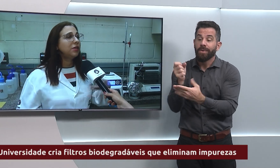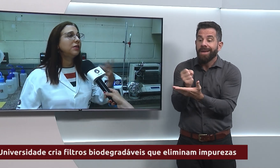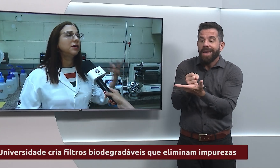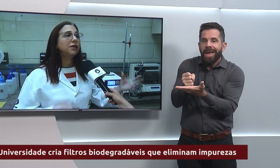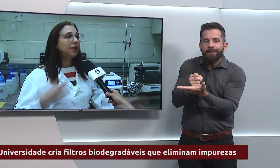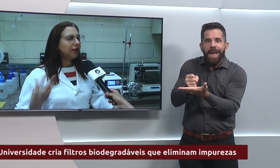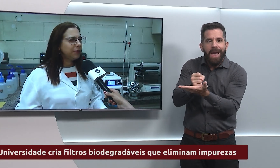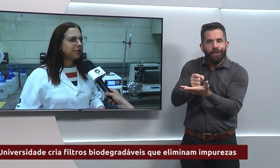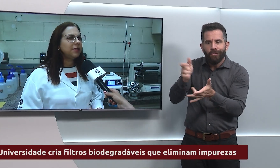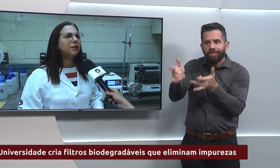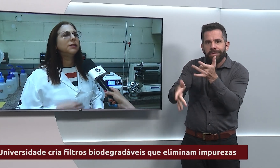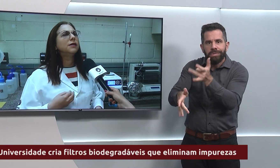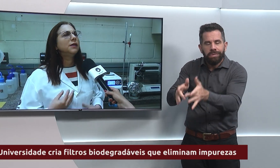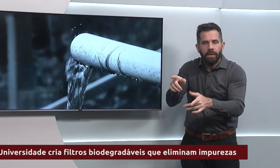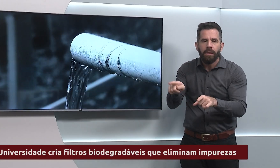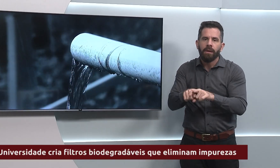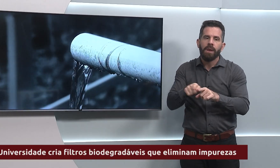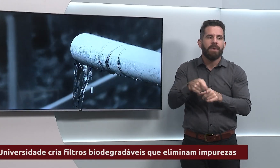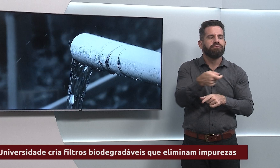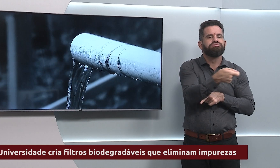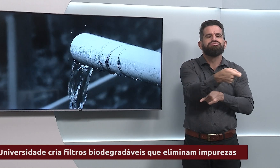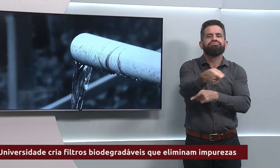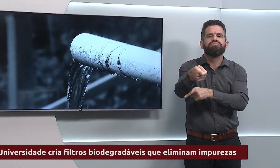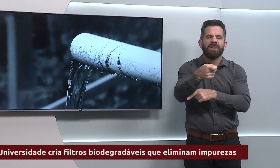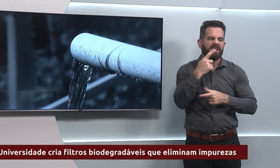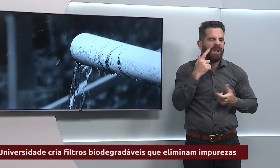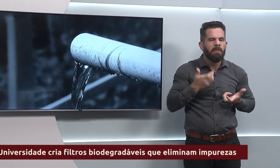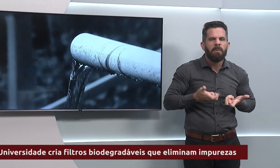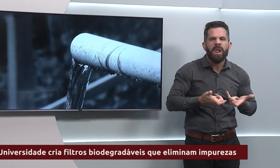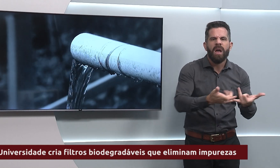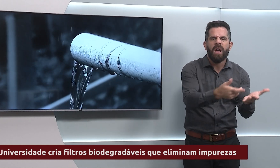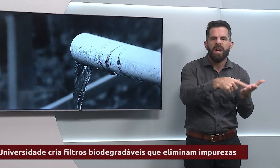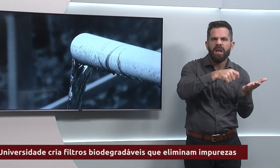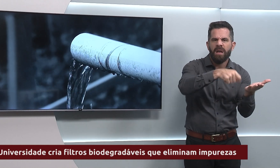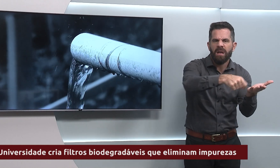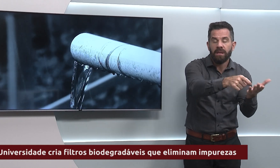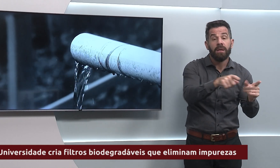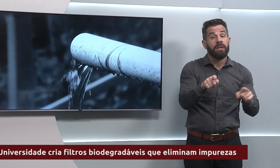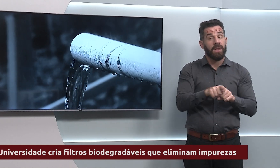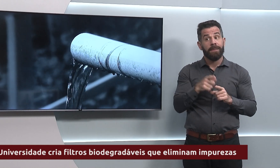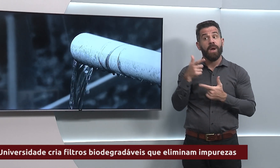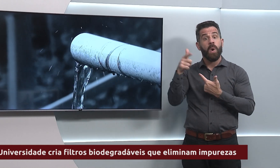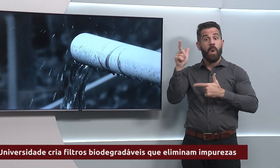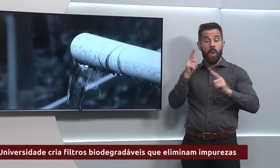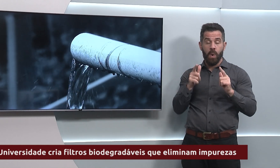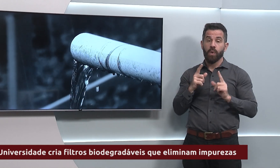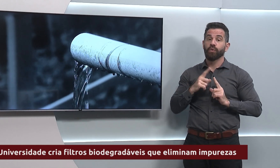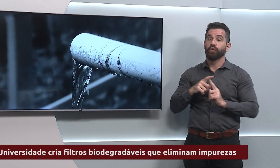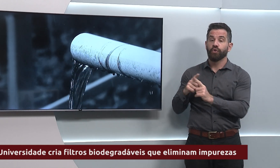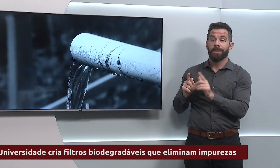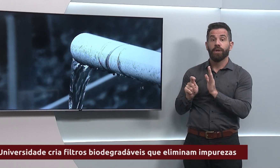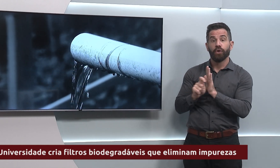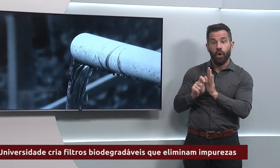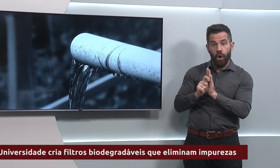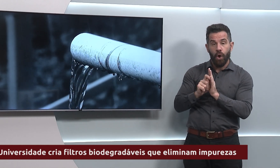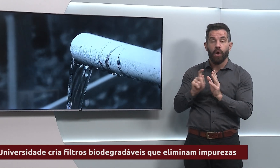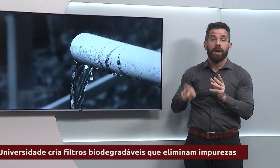pesticida, herbicida. A gente tem também drogas que aparecem. A cafeína é um dos poluentes.